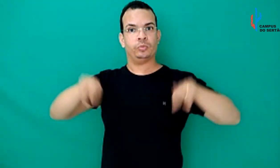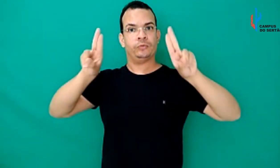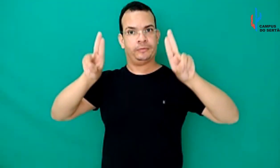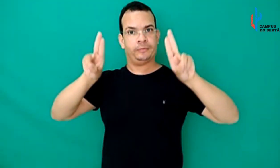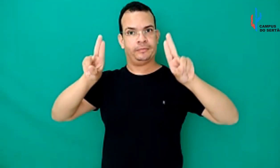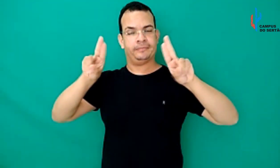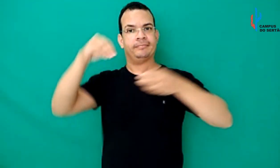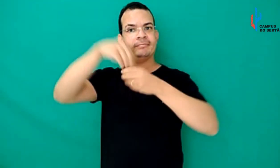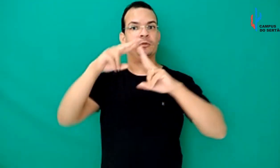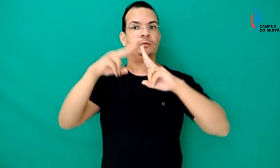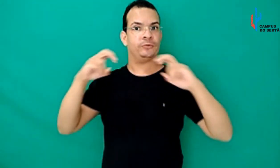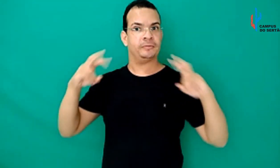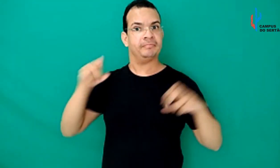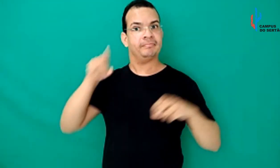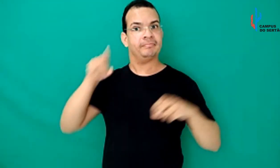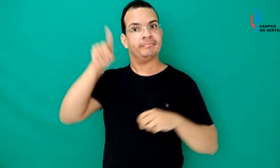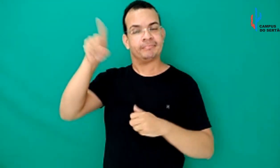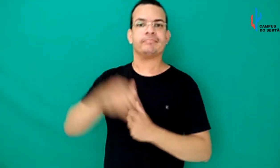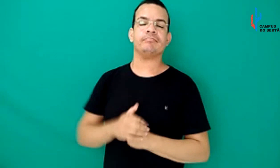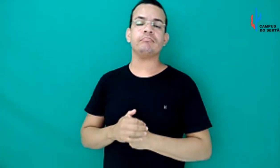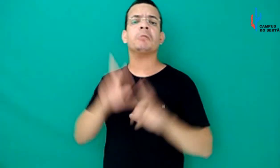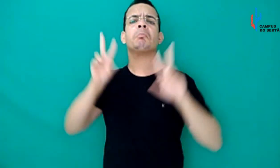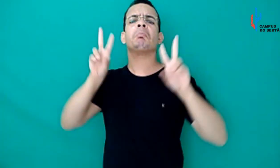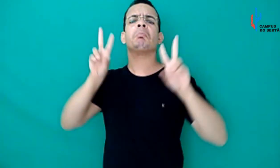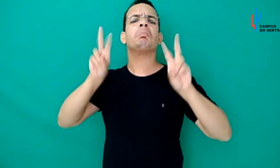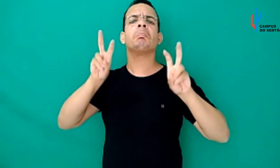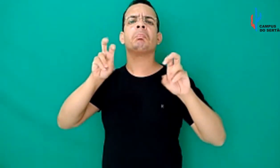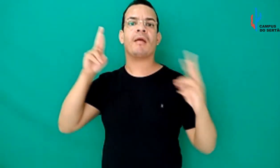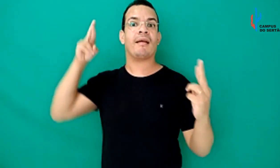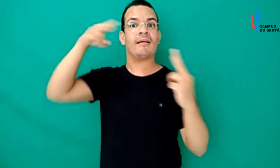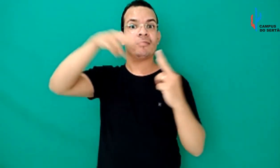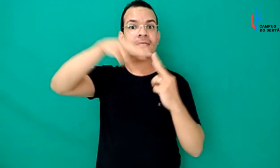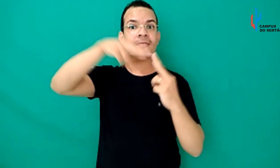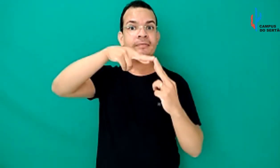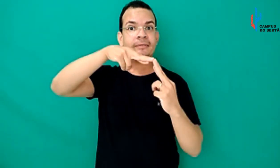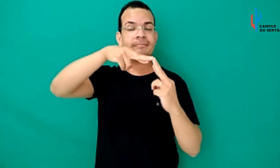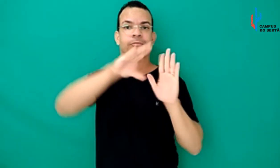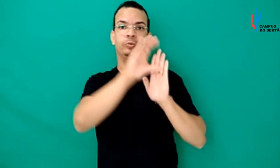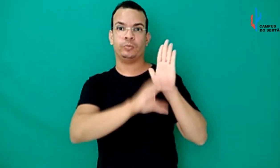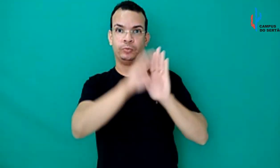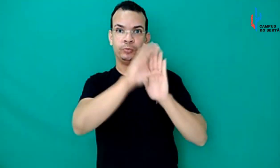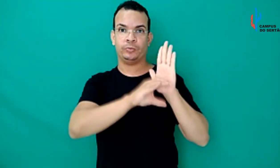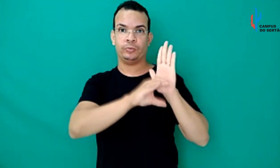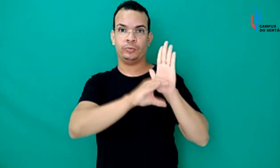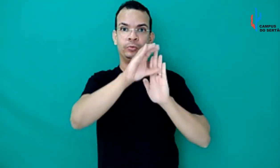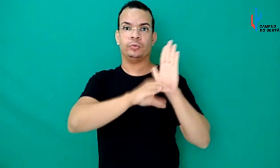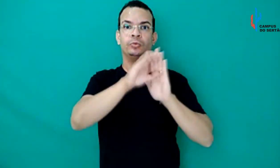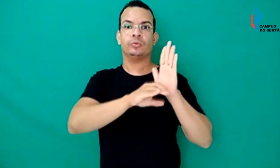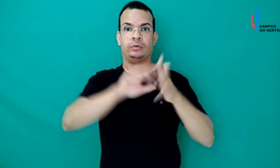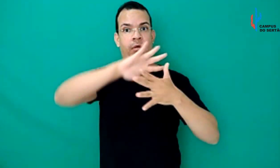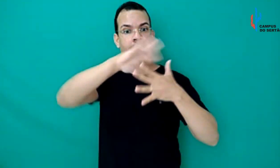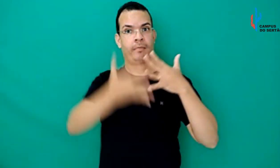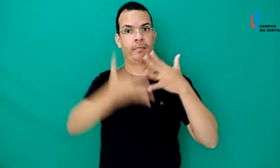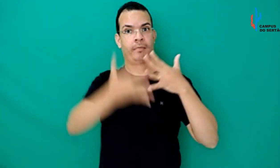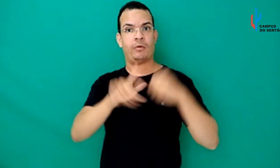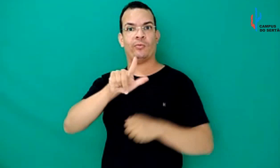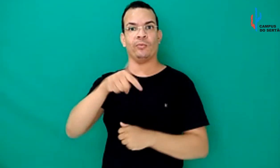que ela trabalha pela UFSC, em Florianópolis, Santa Catarina, e o tema que ela irá colocar é